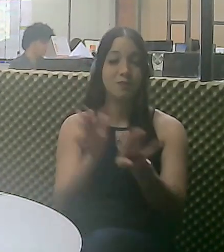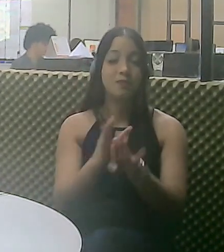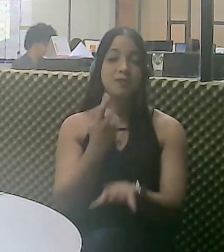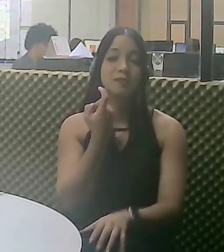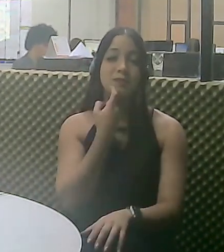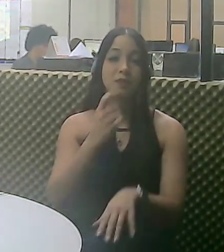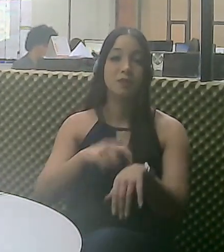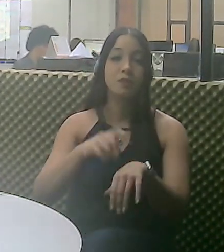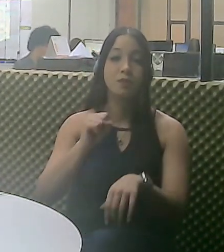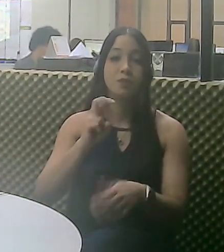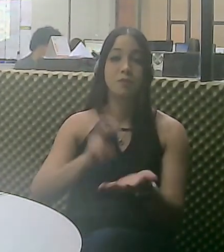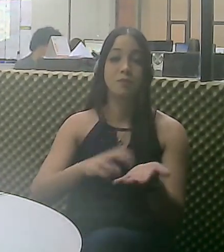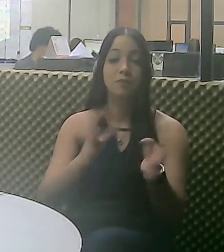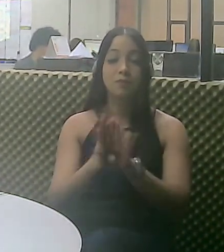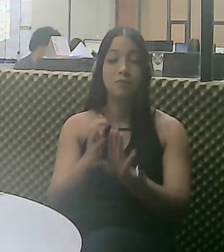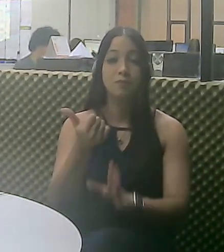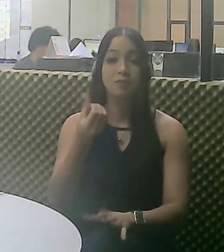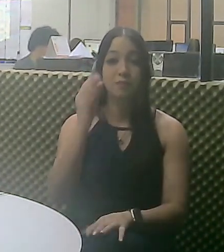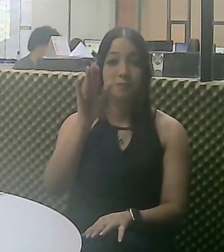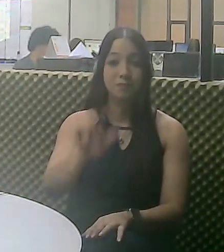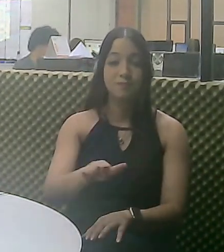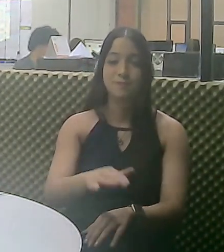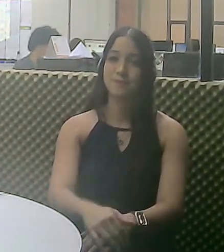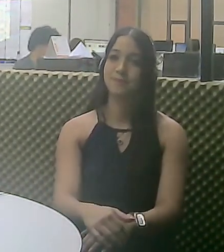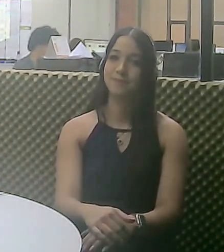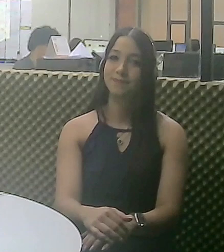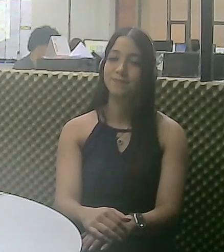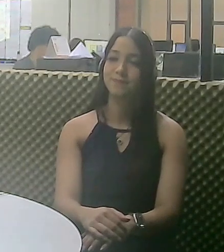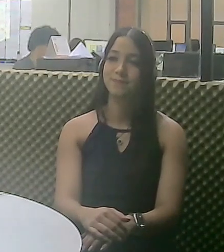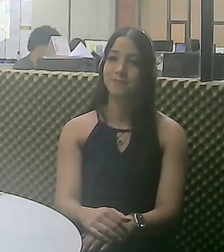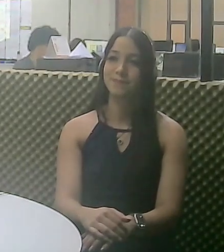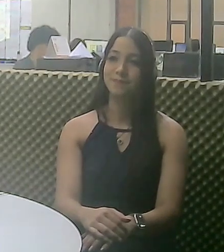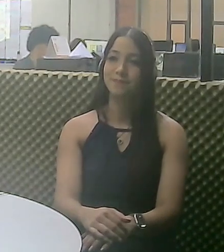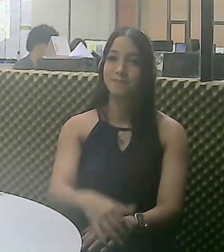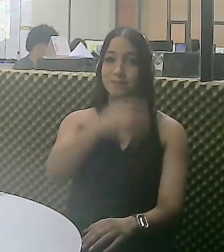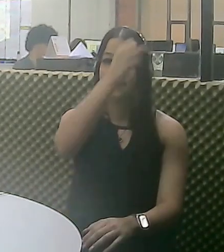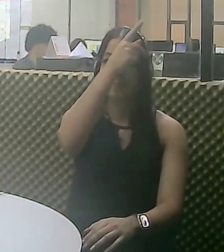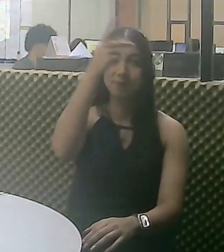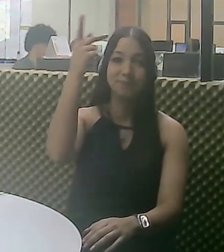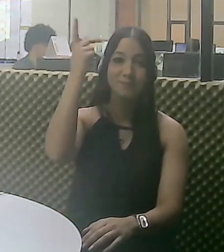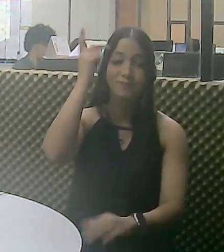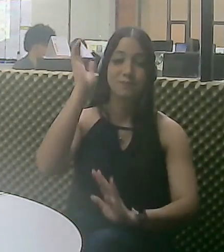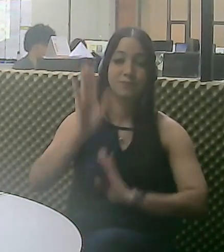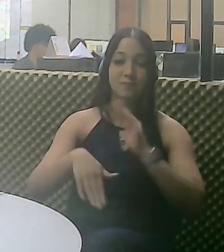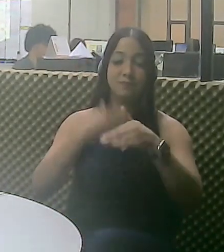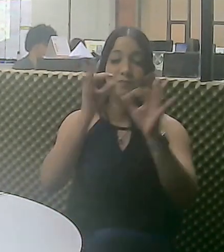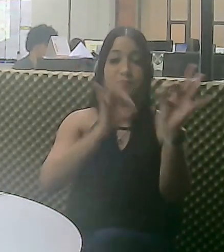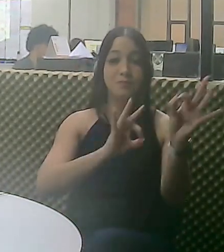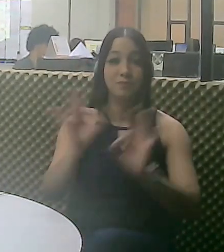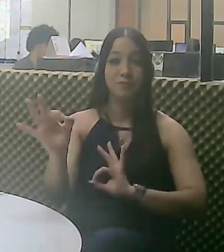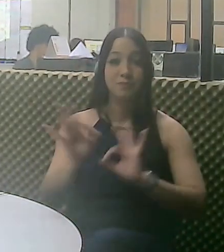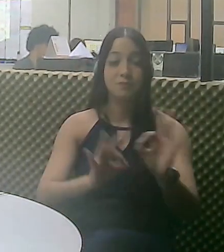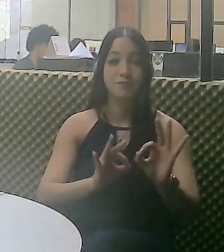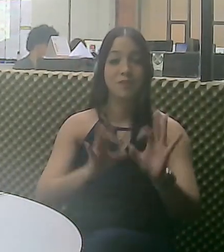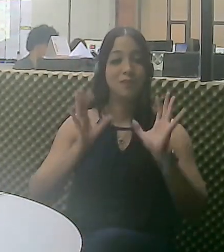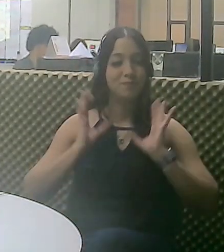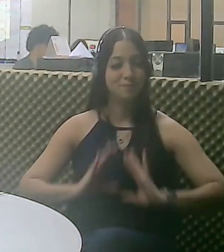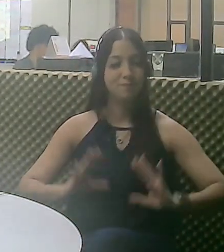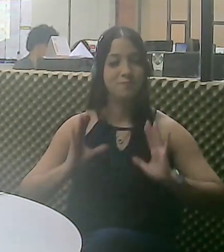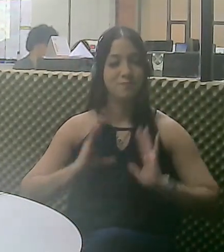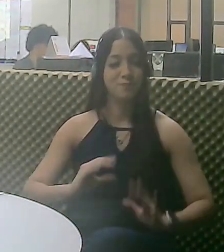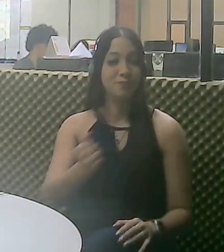das 8 horas da manhã às 4 horas da tarde prefeitura desenvolve projeto tá na praça